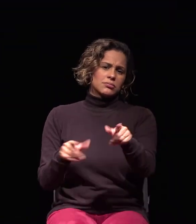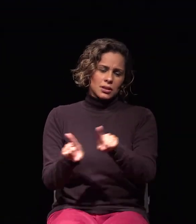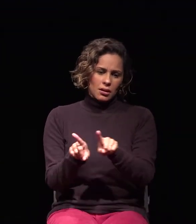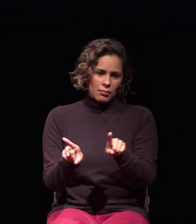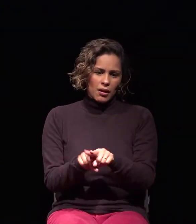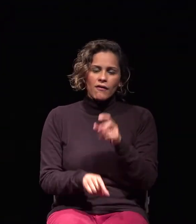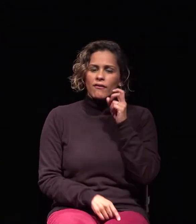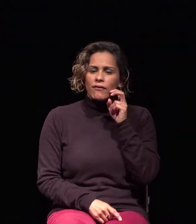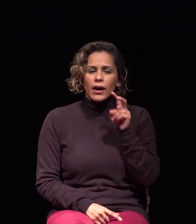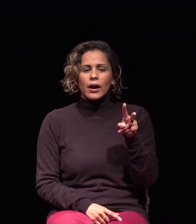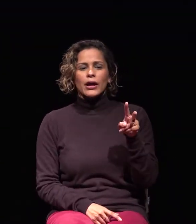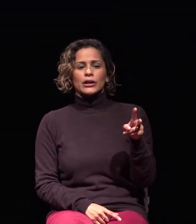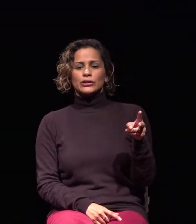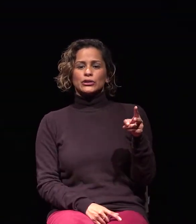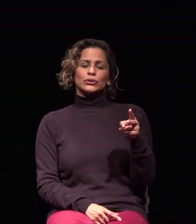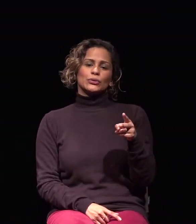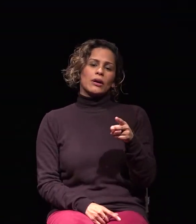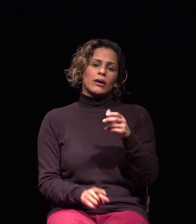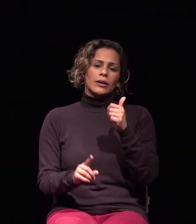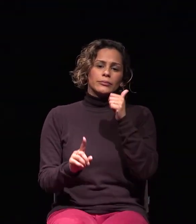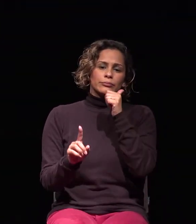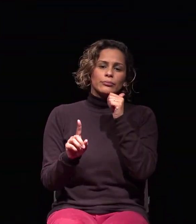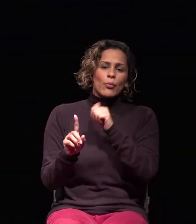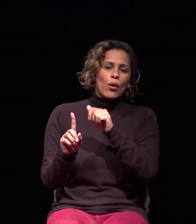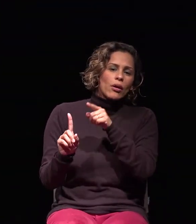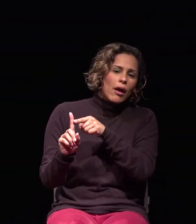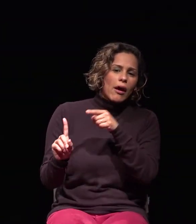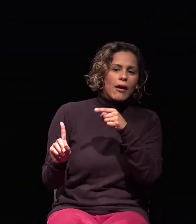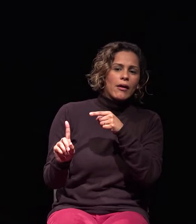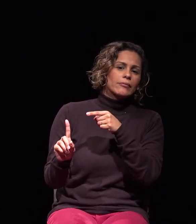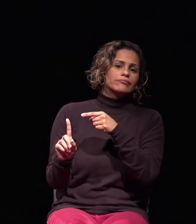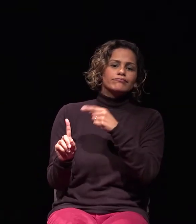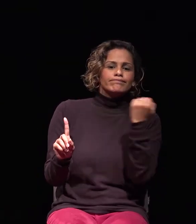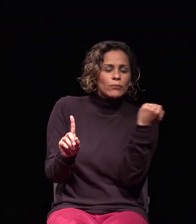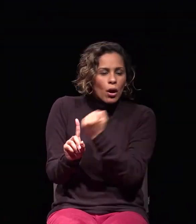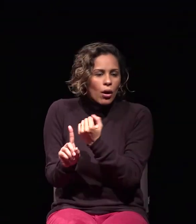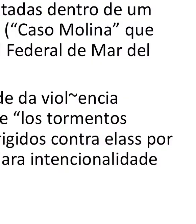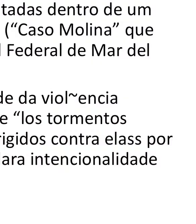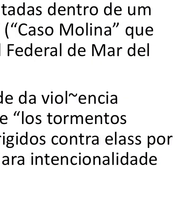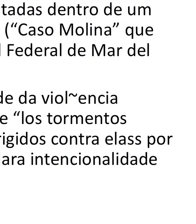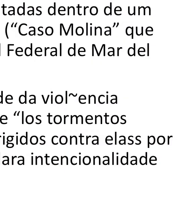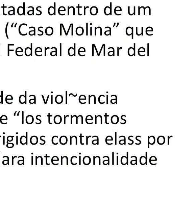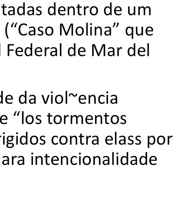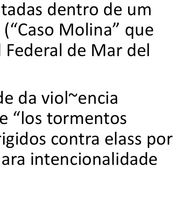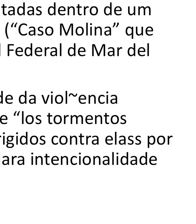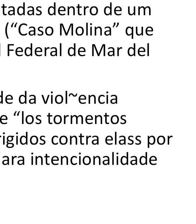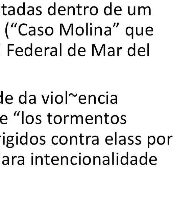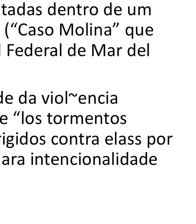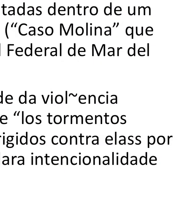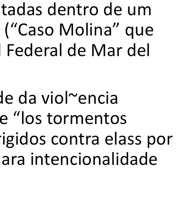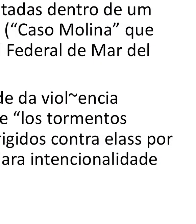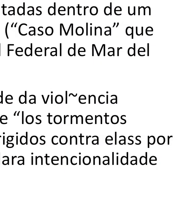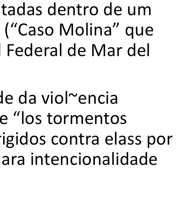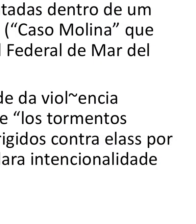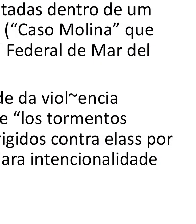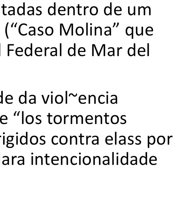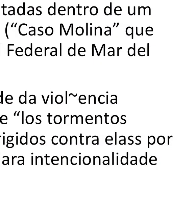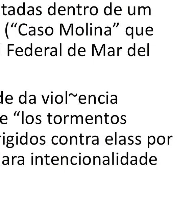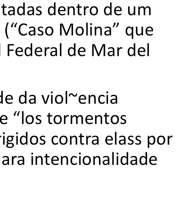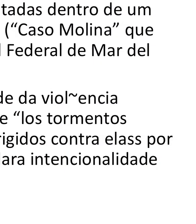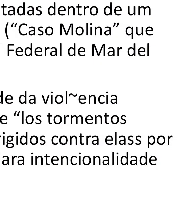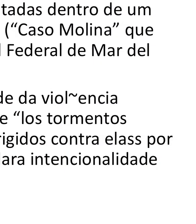falo, isso está espalhado, realmente. Na Argentina, o estupro, no caso da tortura,